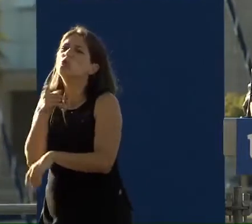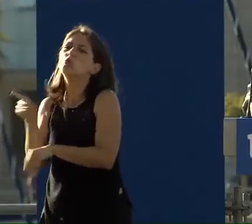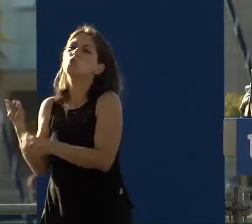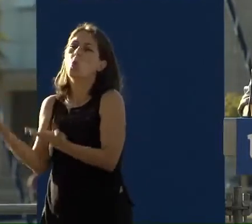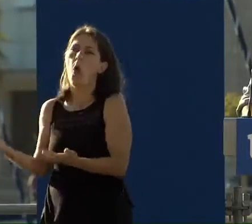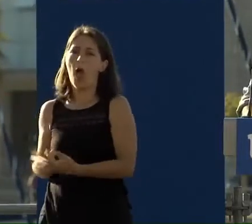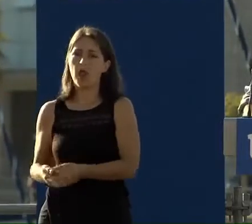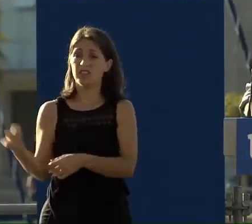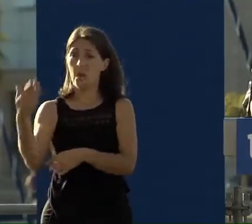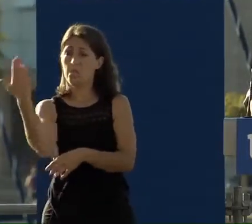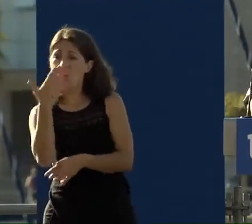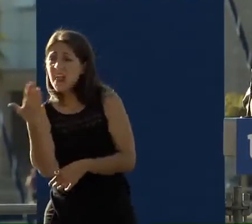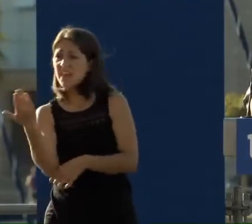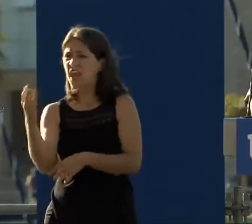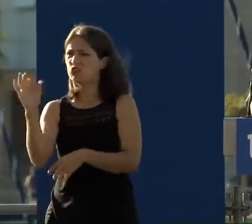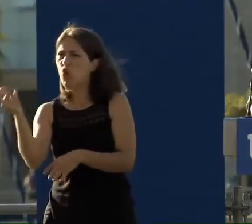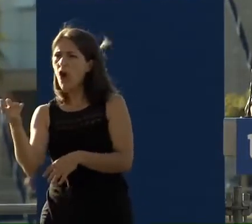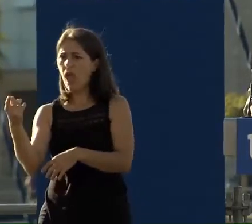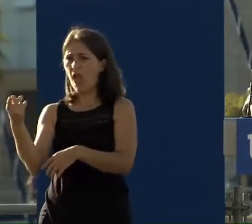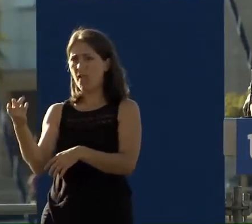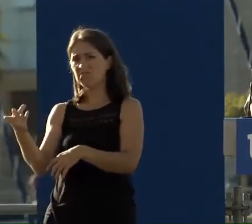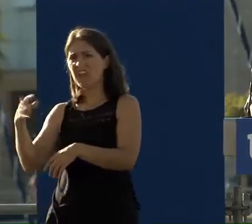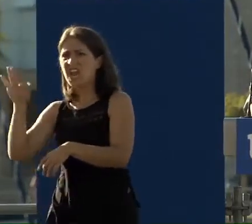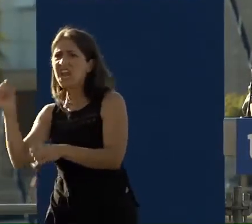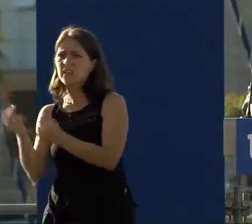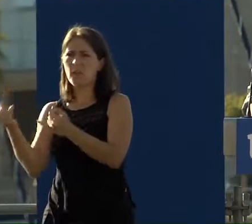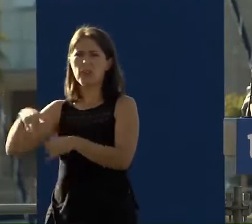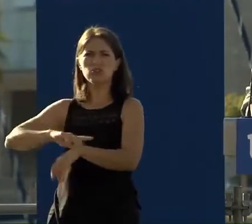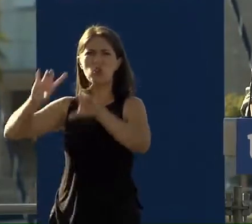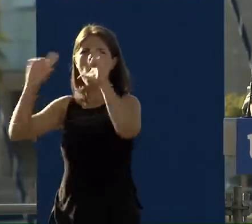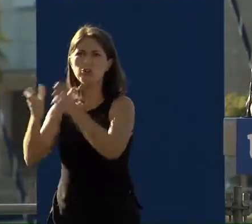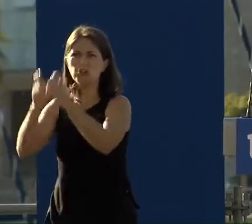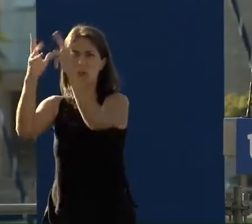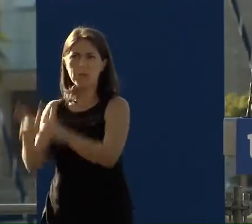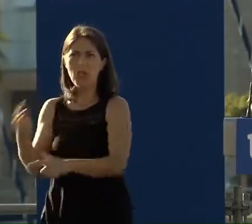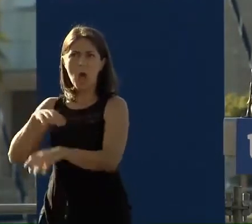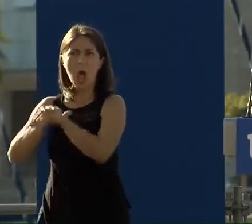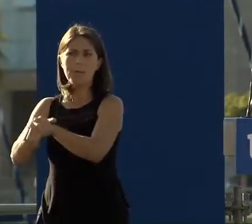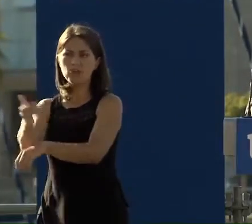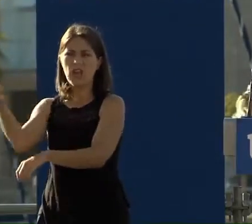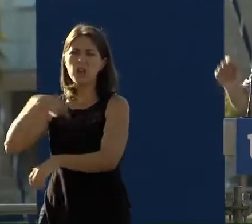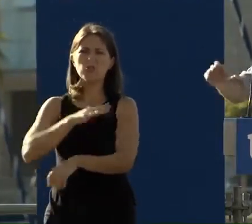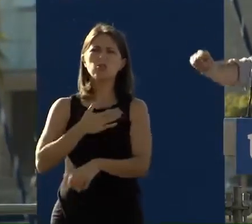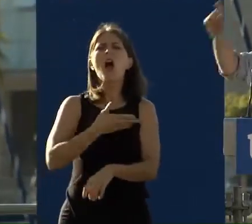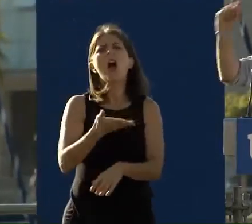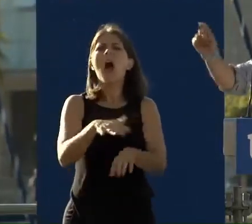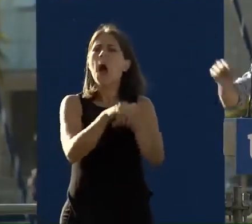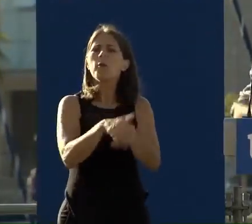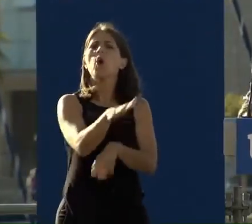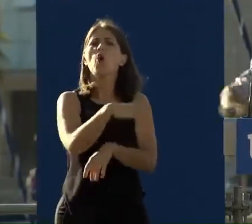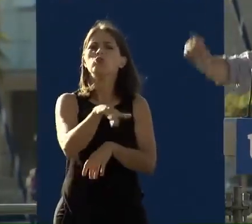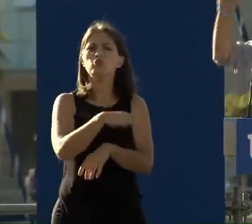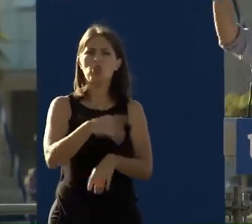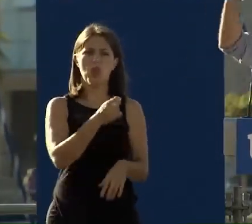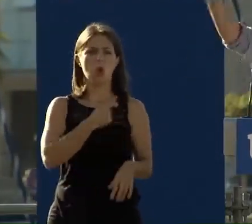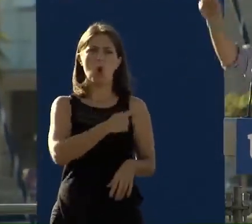Soria, a Rita Barberá. Eles teñen amigos nos consellos de administración. Nós teñemos os amigos nos comités de empresa. Temos amigos na cola do